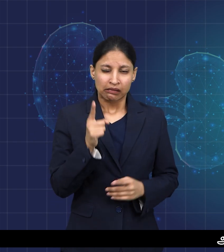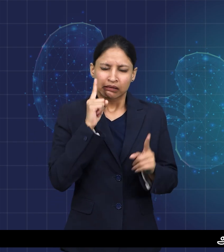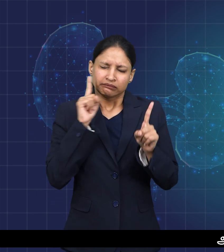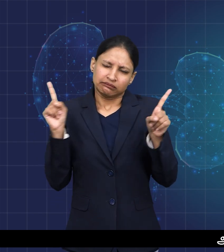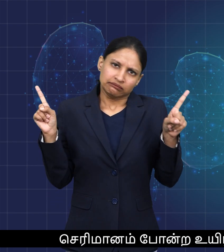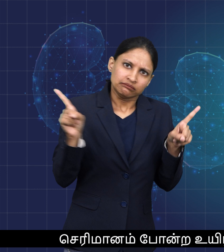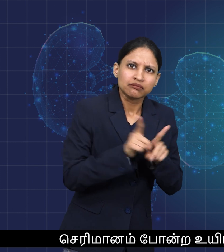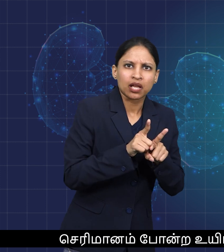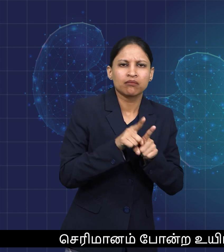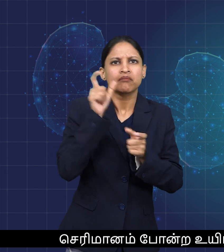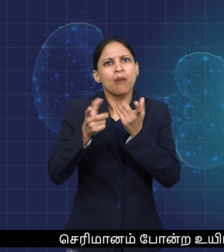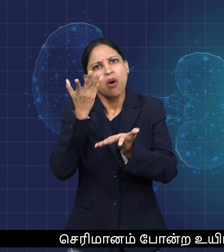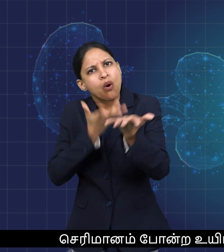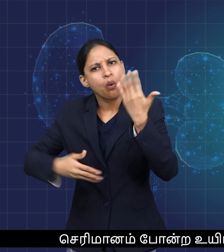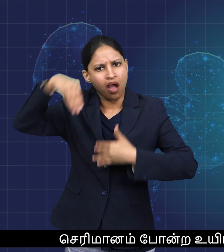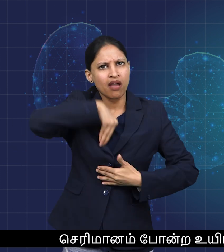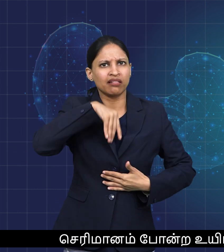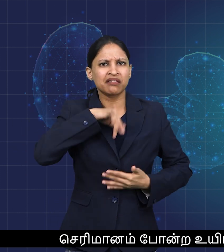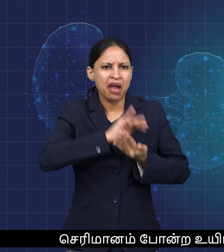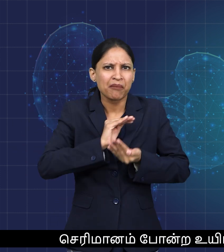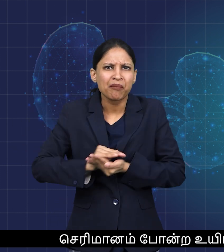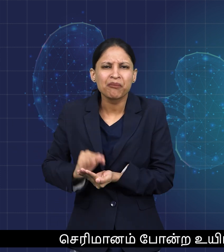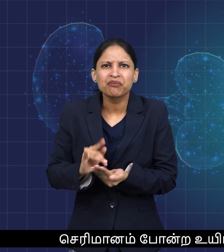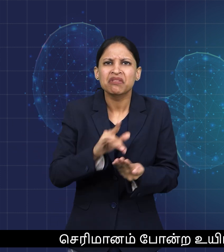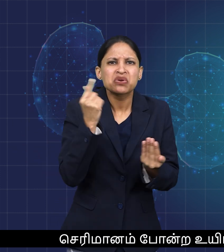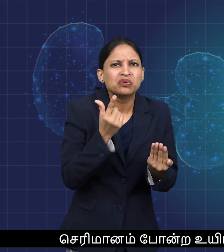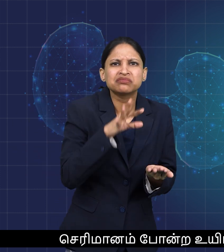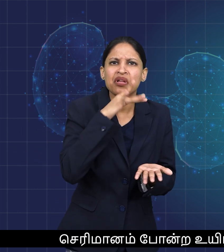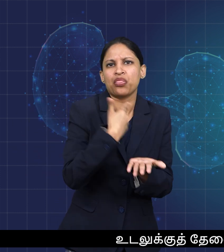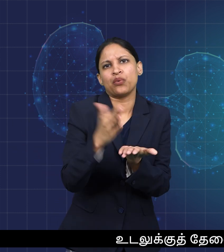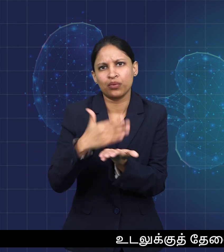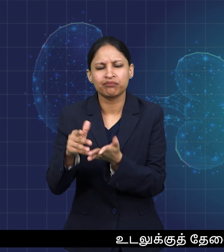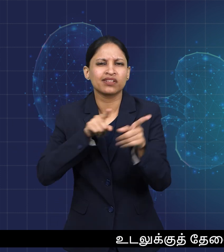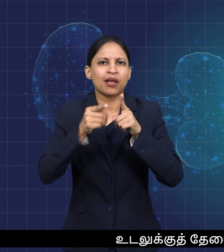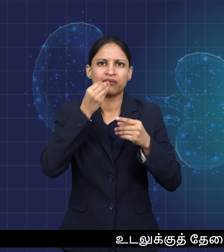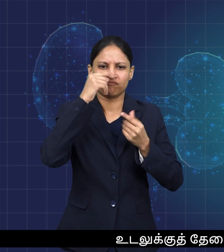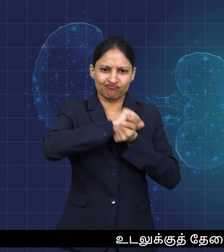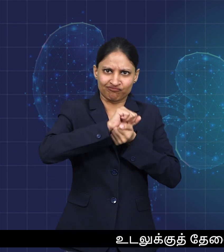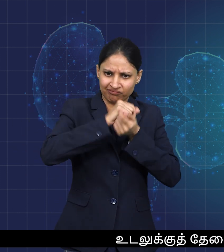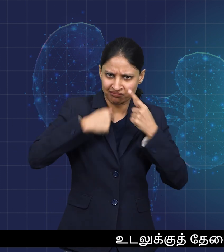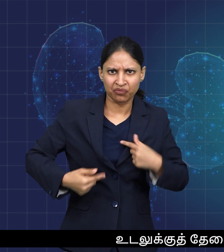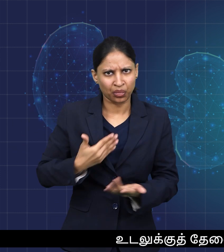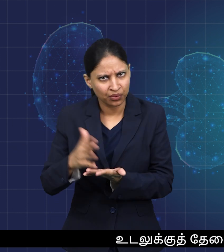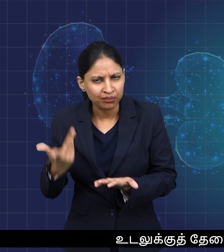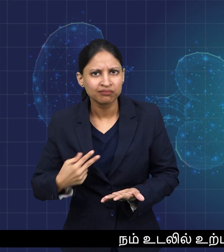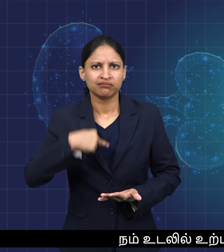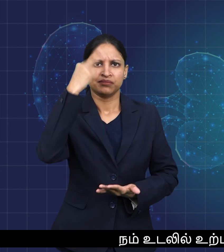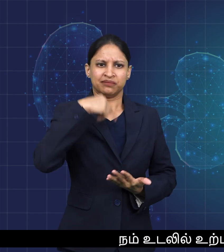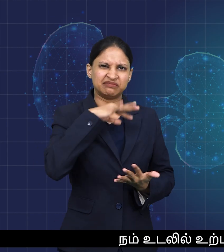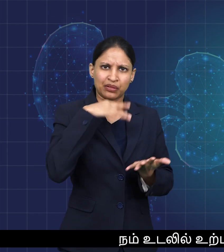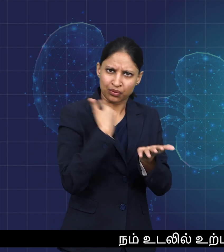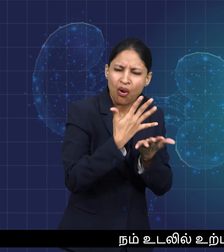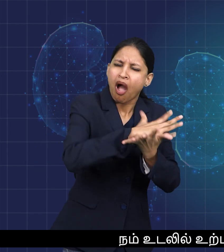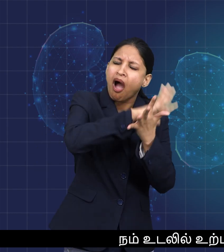அதேபோல் செரிமானம் போன்ற உயிரியல் செயல்முறைகள் காரணமாக உடலுக்கு தேவையில்லாத பல பொருட்கள்